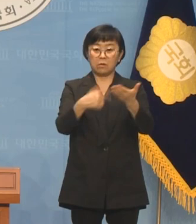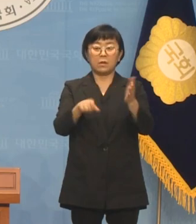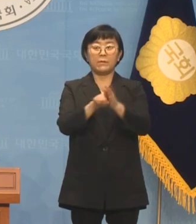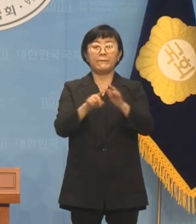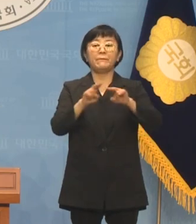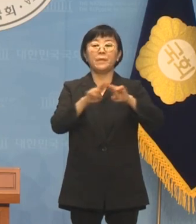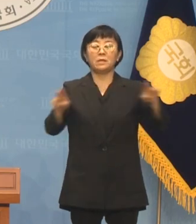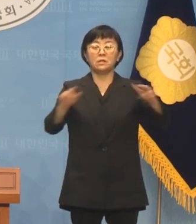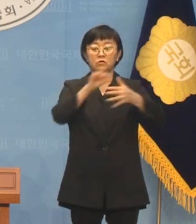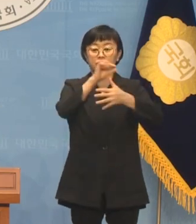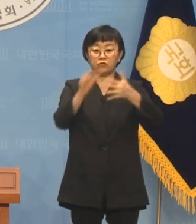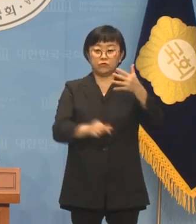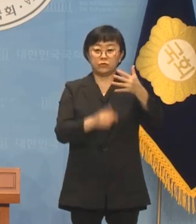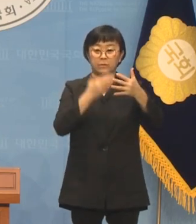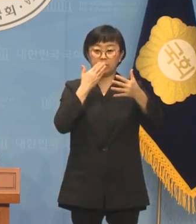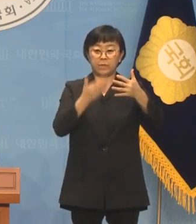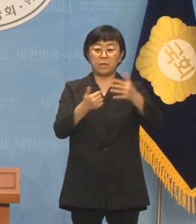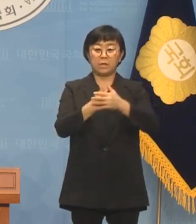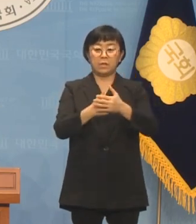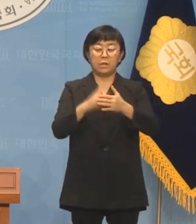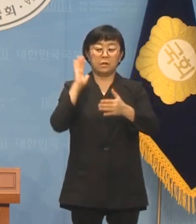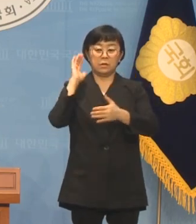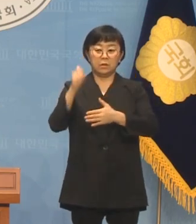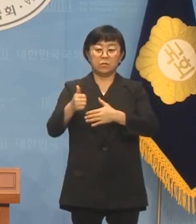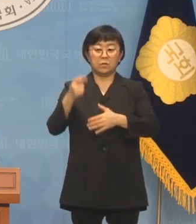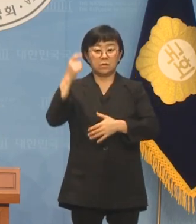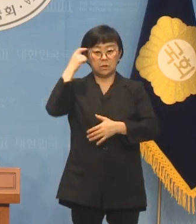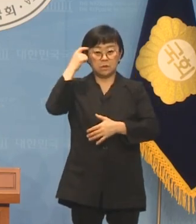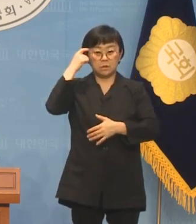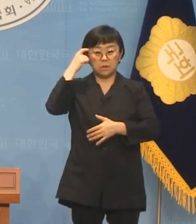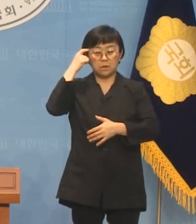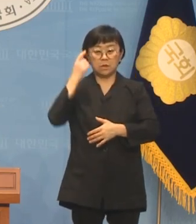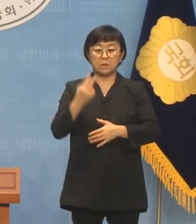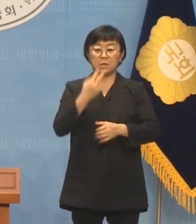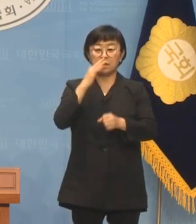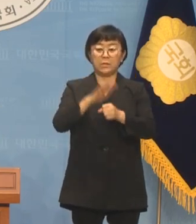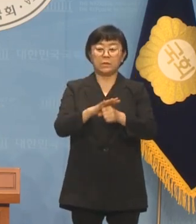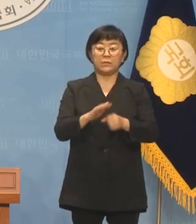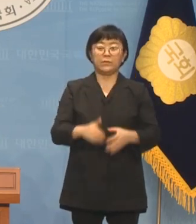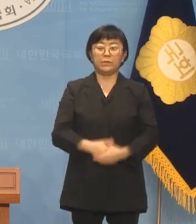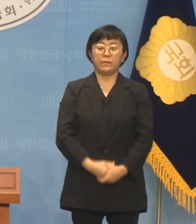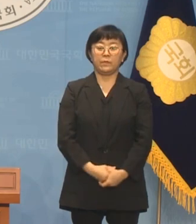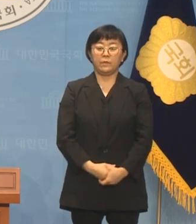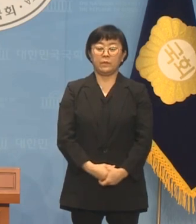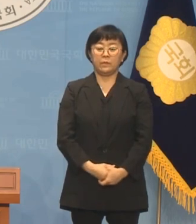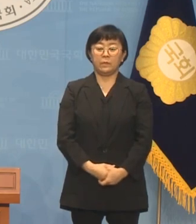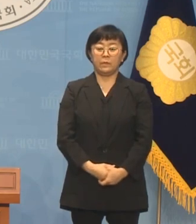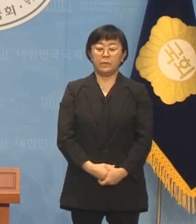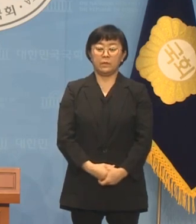폐지하는 수순을 밟으려는 대통령의 의지라니 기가 막힙니다.